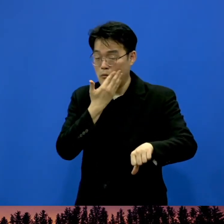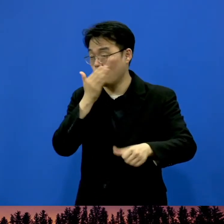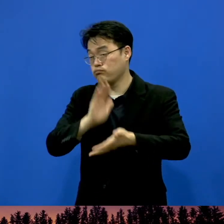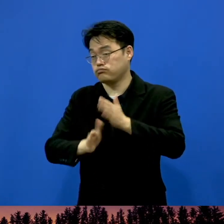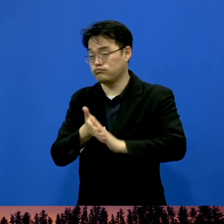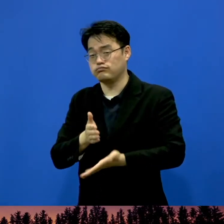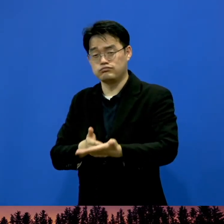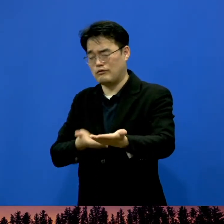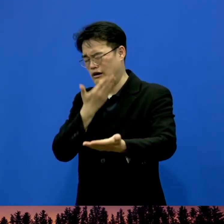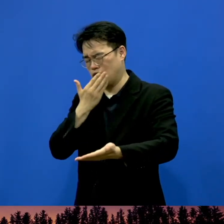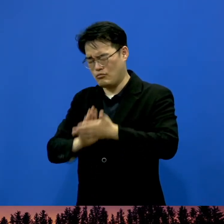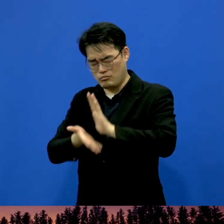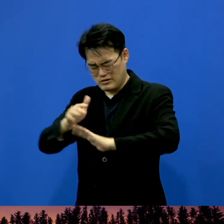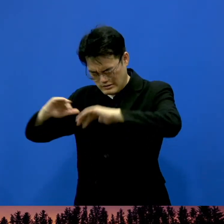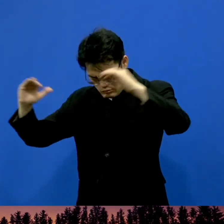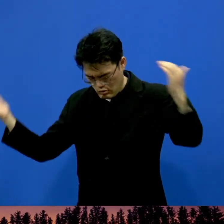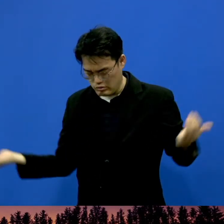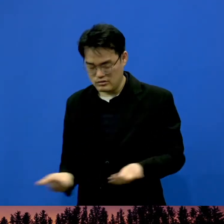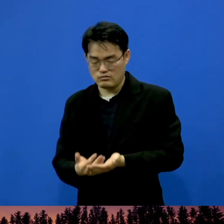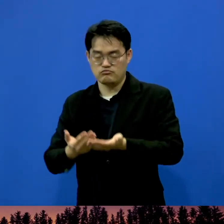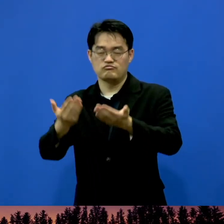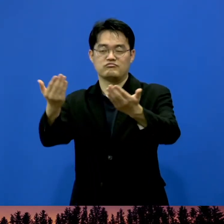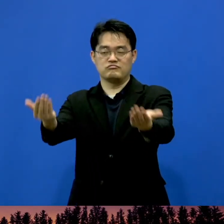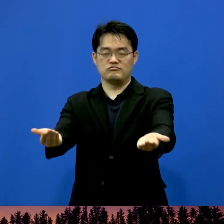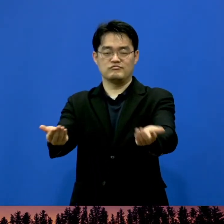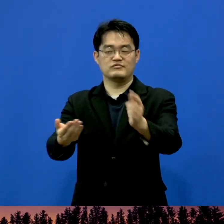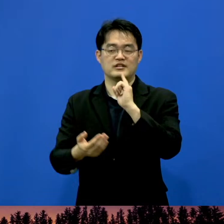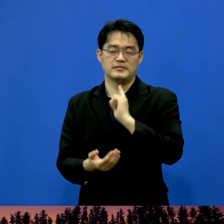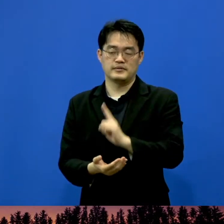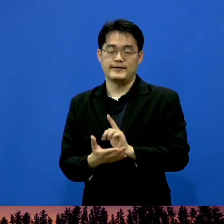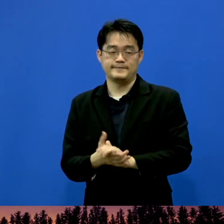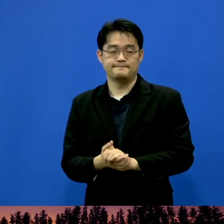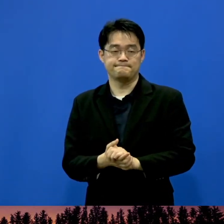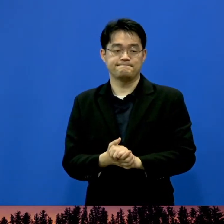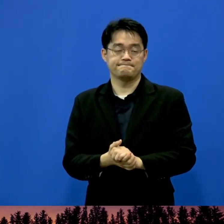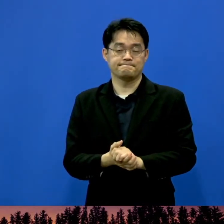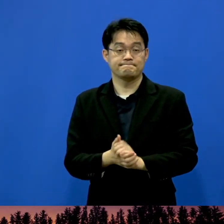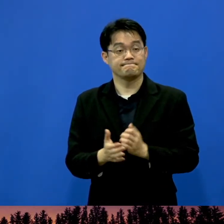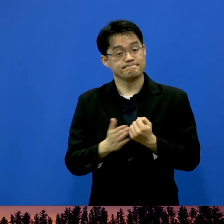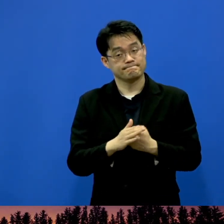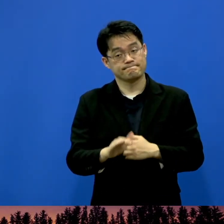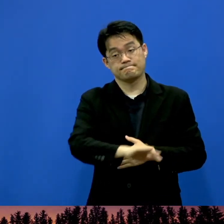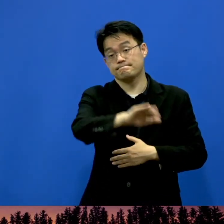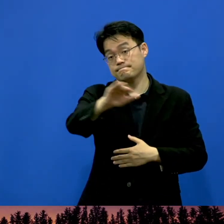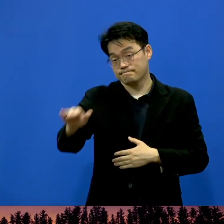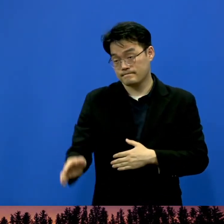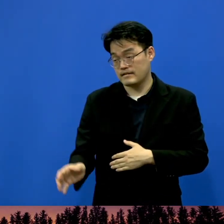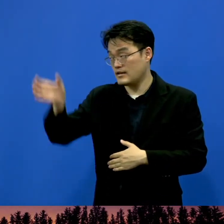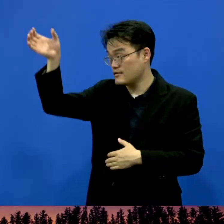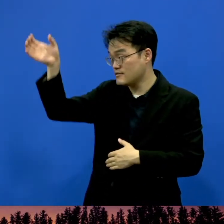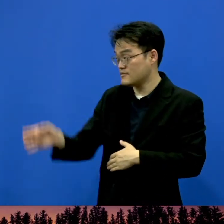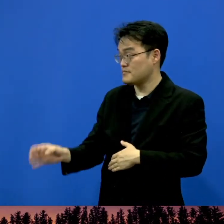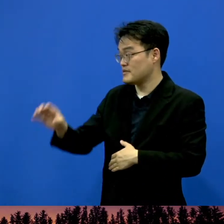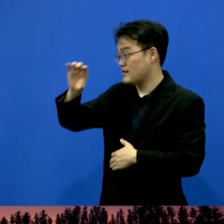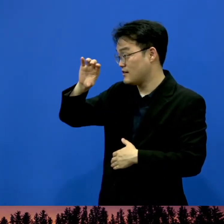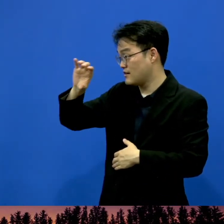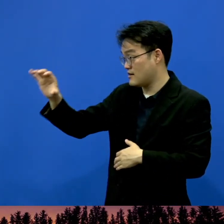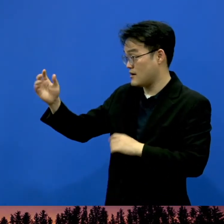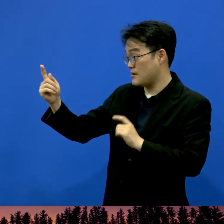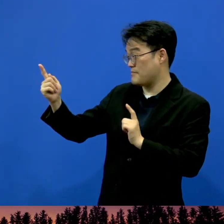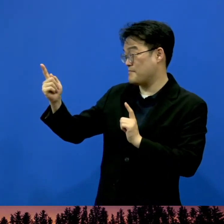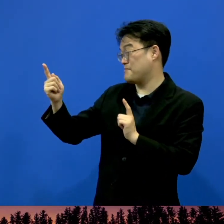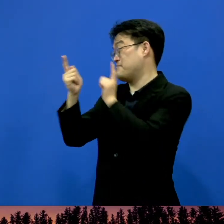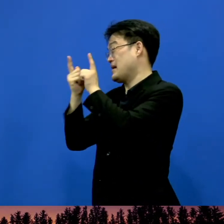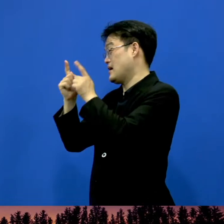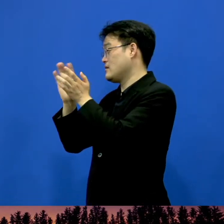우리가 더 바라겠느냐는 거예요. 여러분 여기 그러니까 우리가 이 십자가에 닿으면요 이 하나님의 사랑을